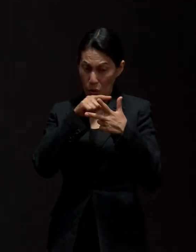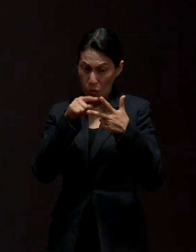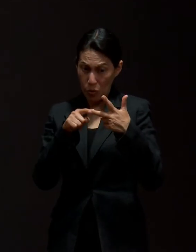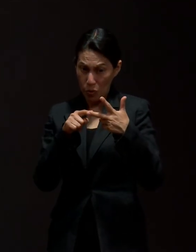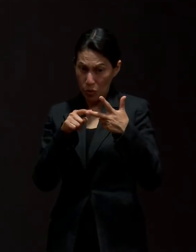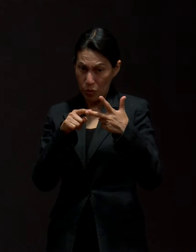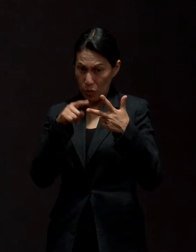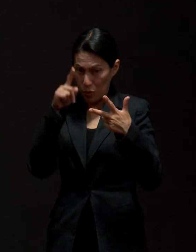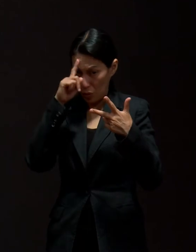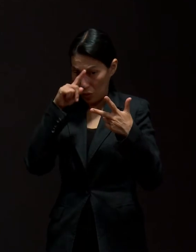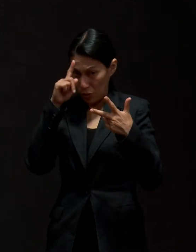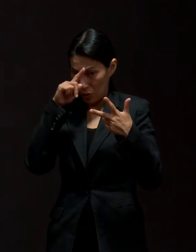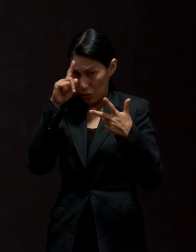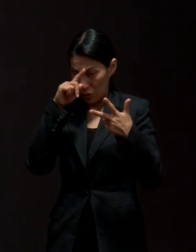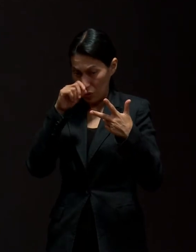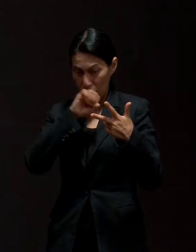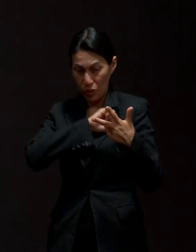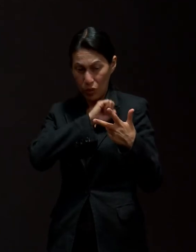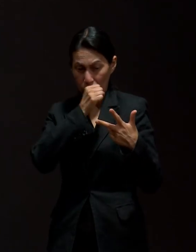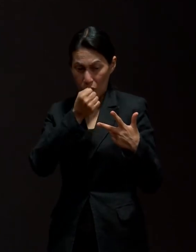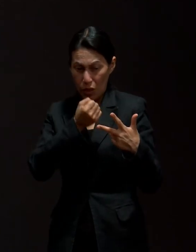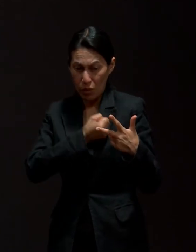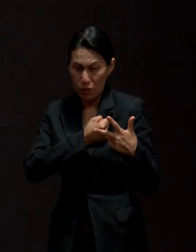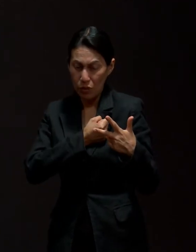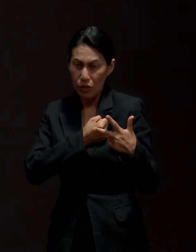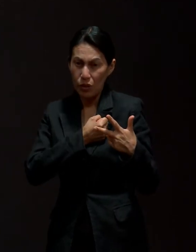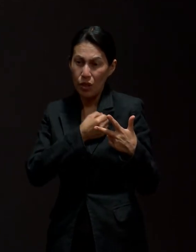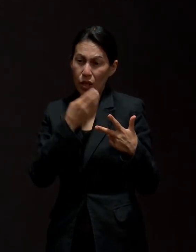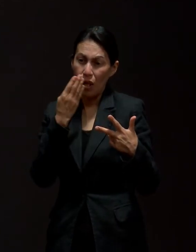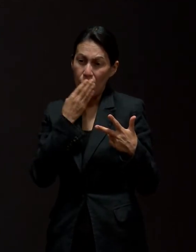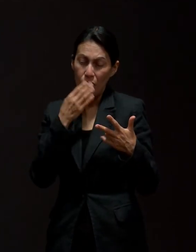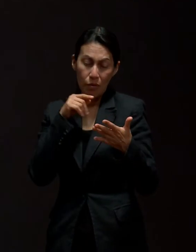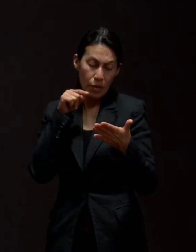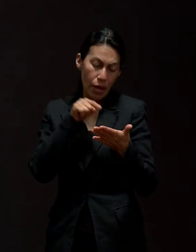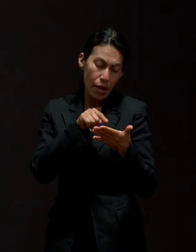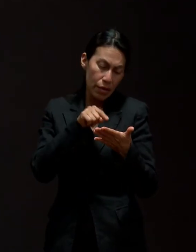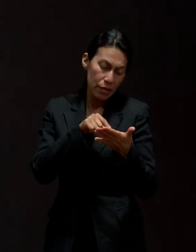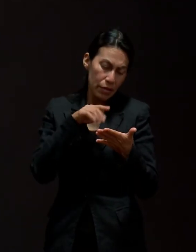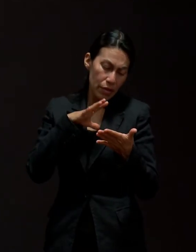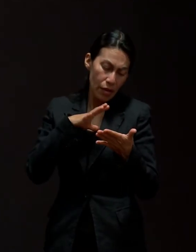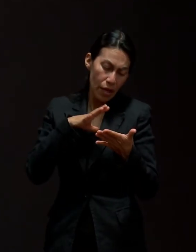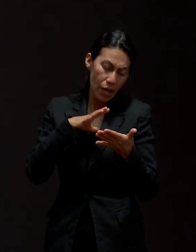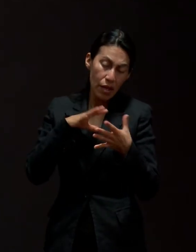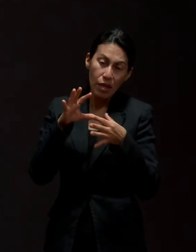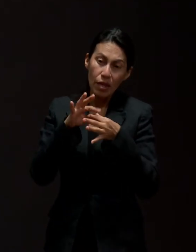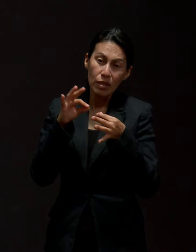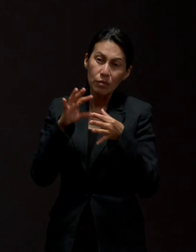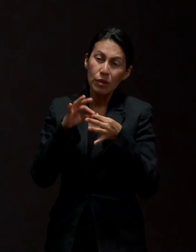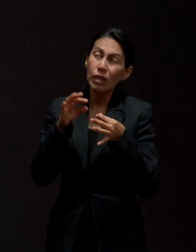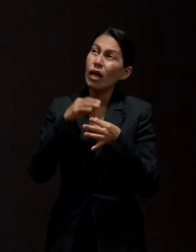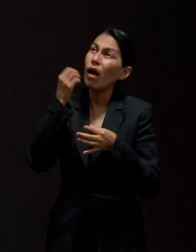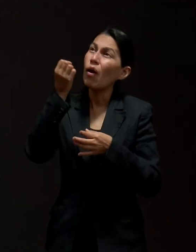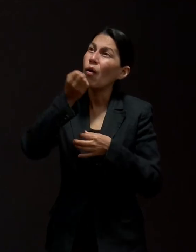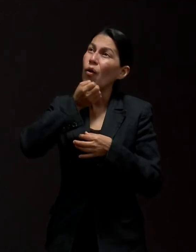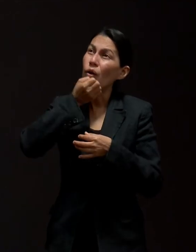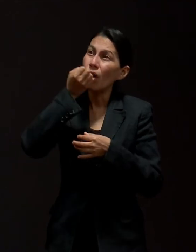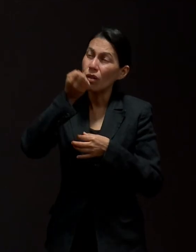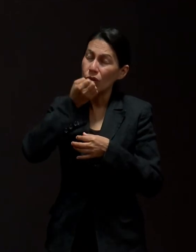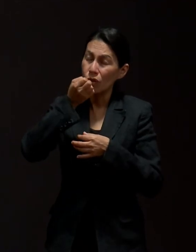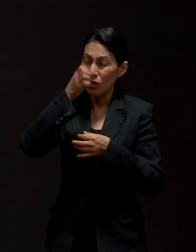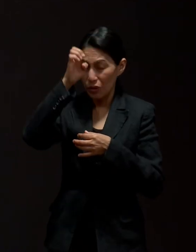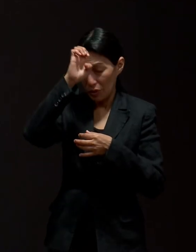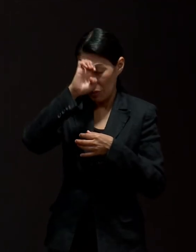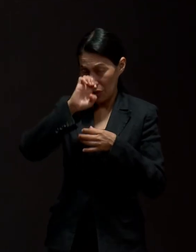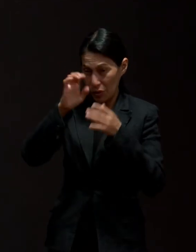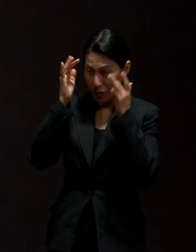una de las ocho leyes de la salud en la Biblia tienen alguna descripción de